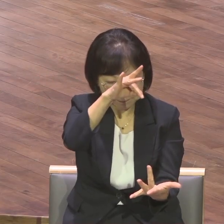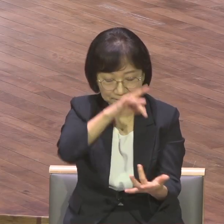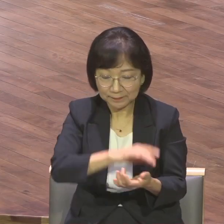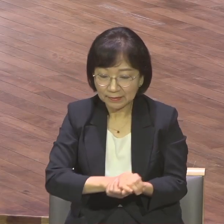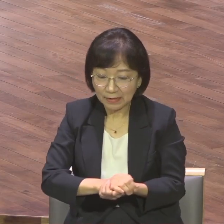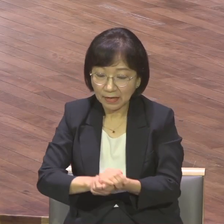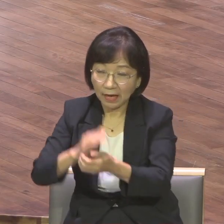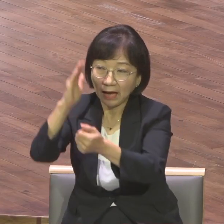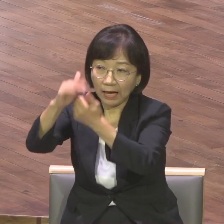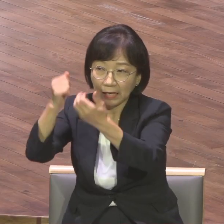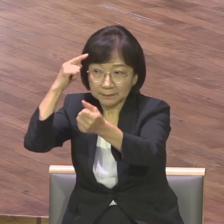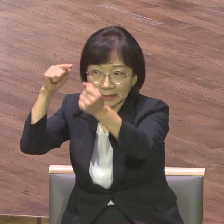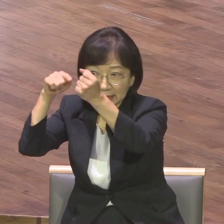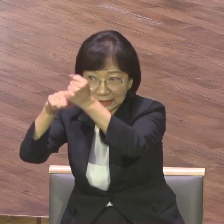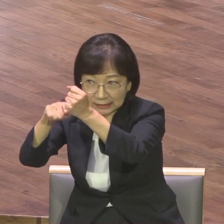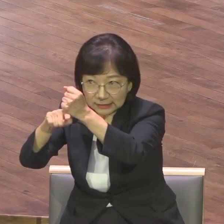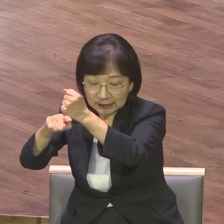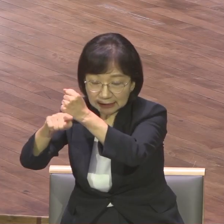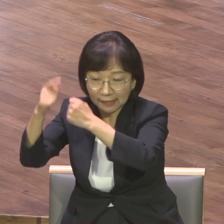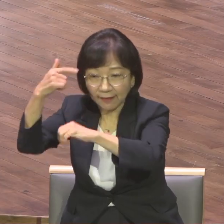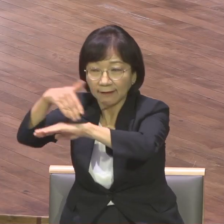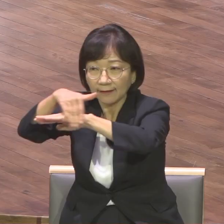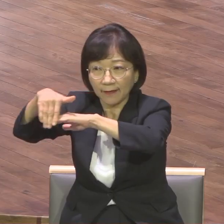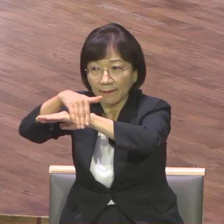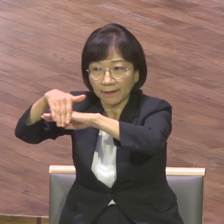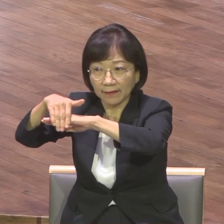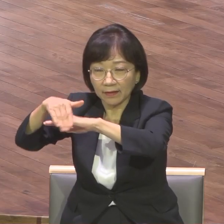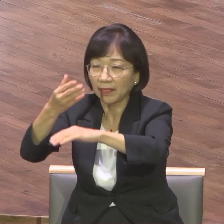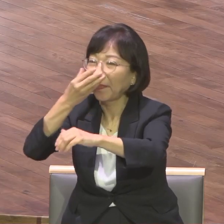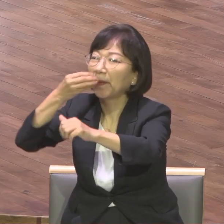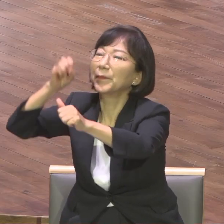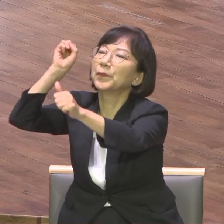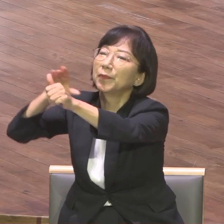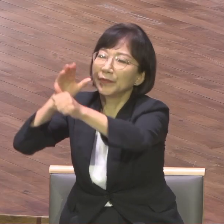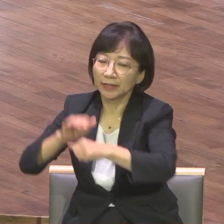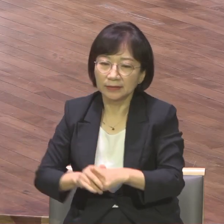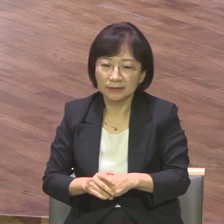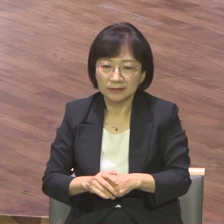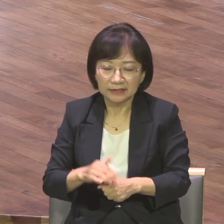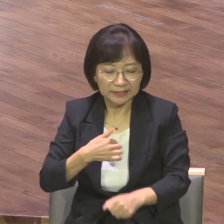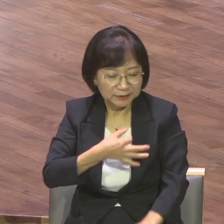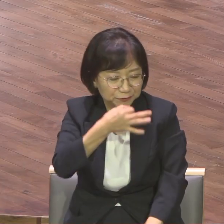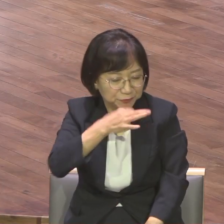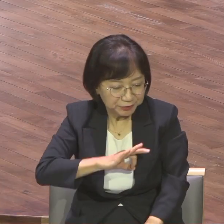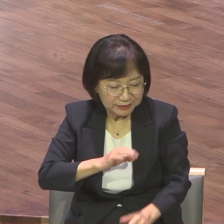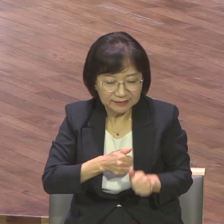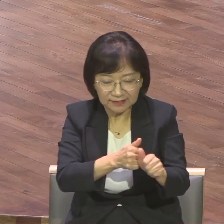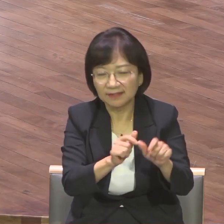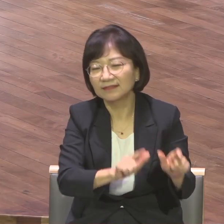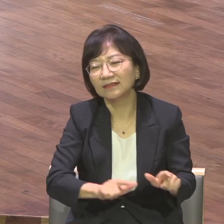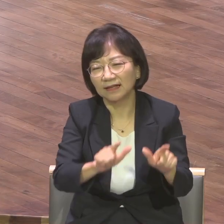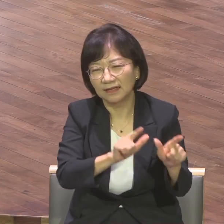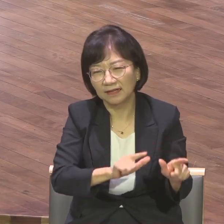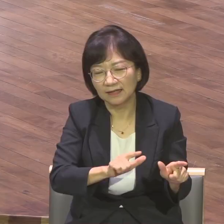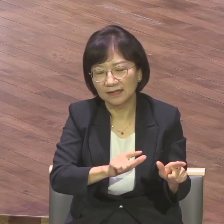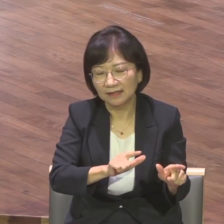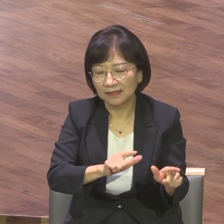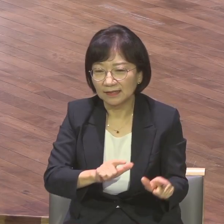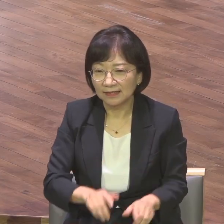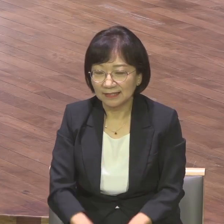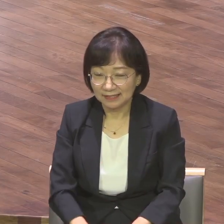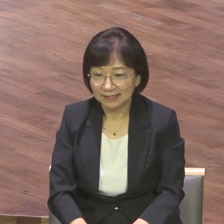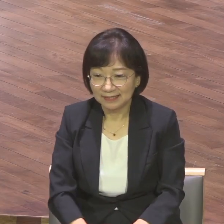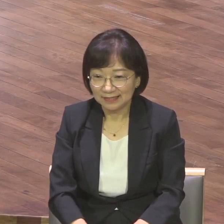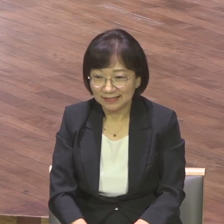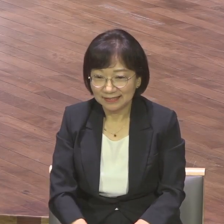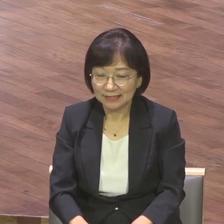하나님의 뜻과 계획과 전혀 상관없이 뭐요? 자기 중심적 삶을 살았습니다.